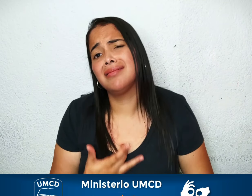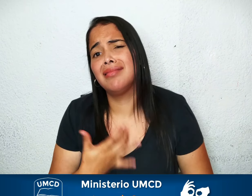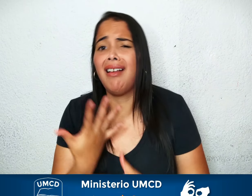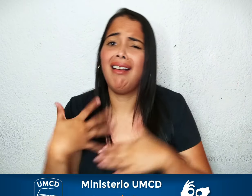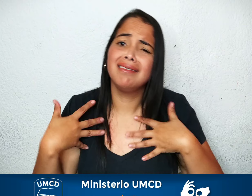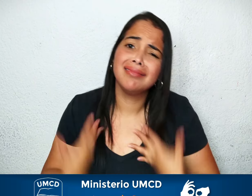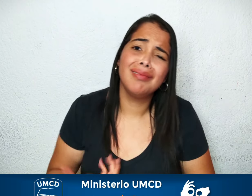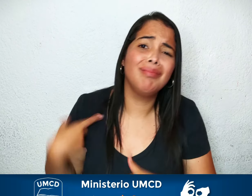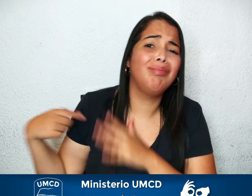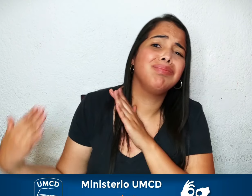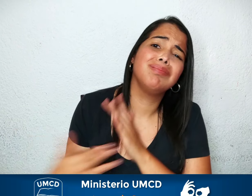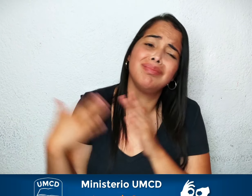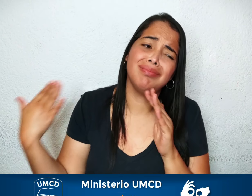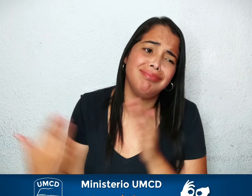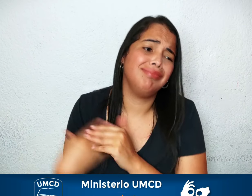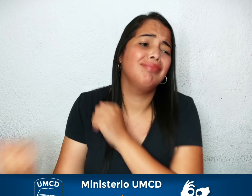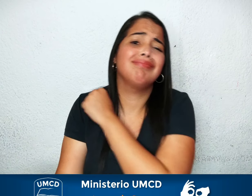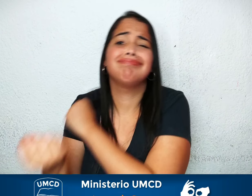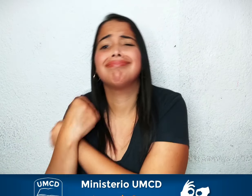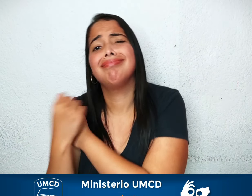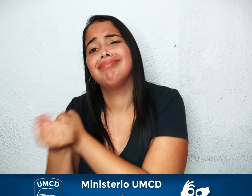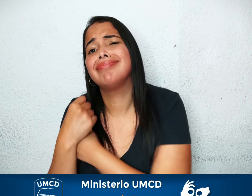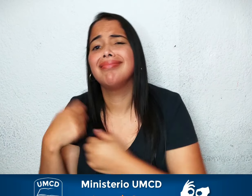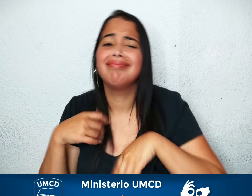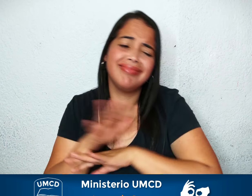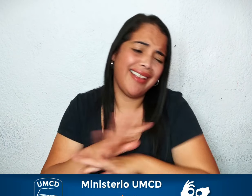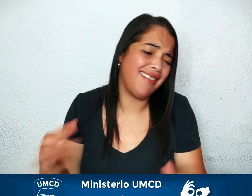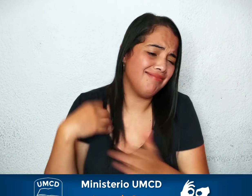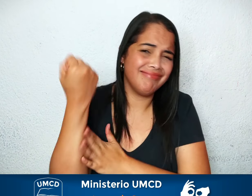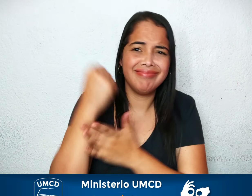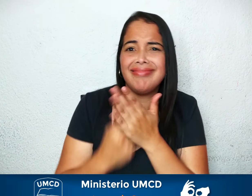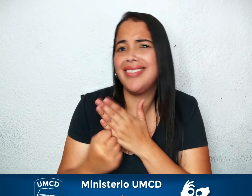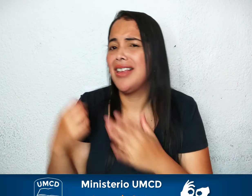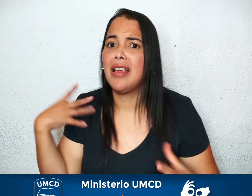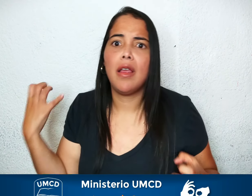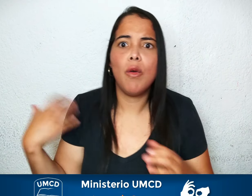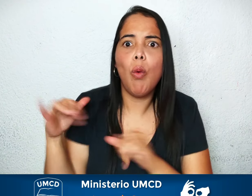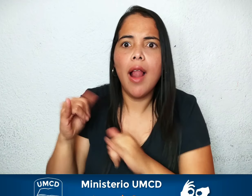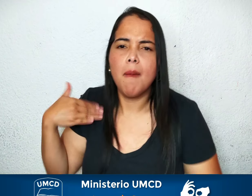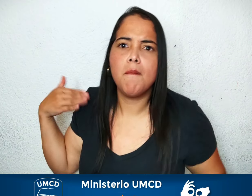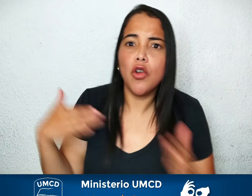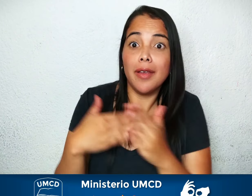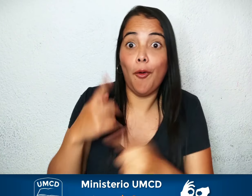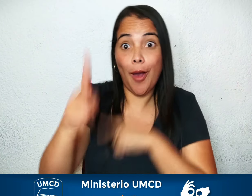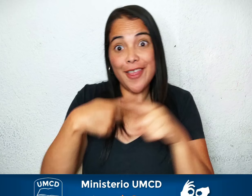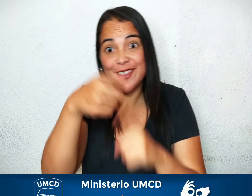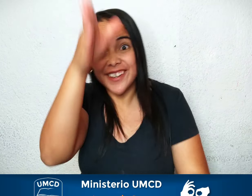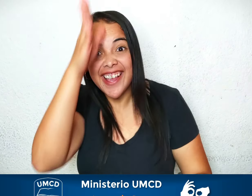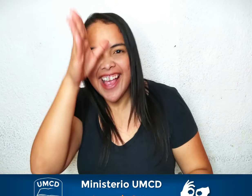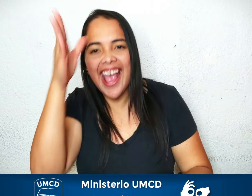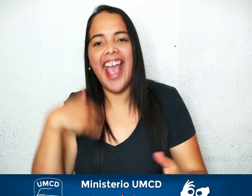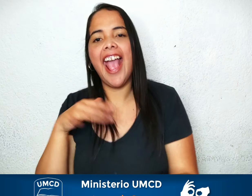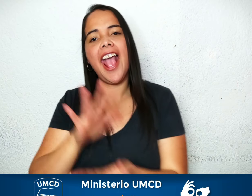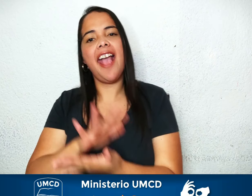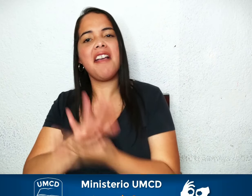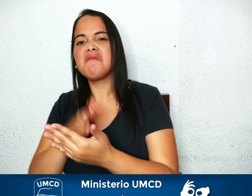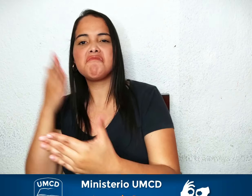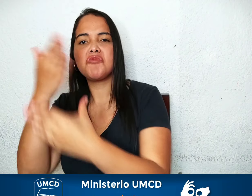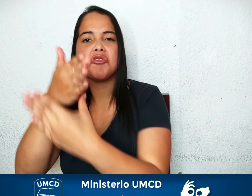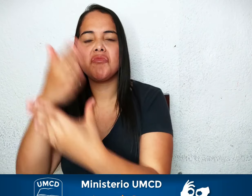su vida, es cuando para ellos es el momento en el que ellos van a gritar y hacer todo lo posible para